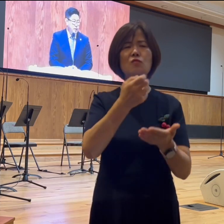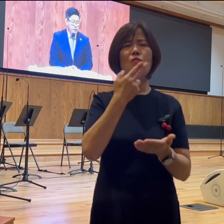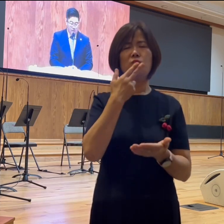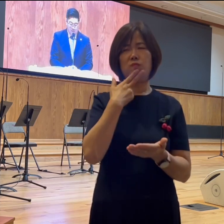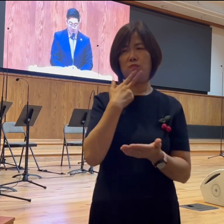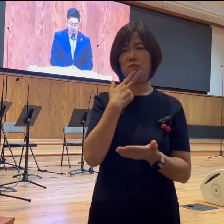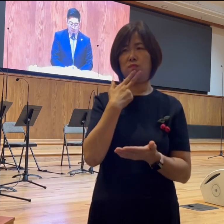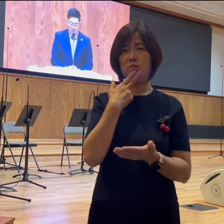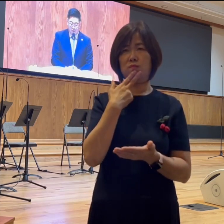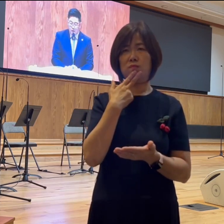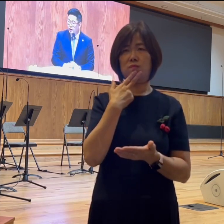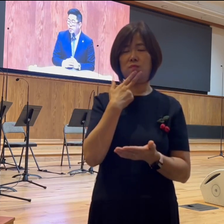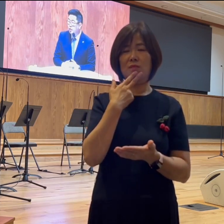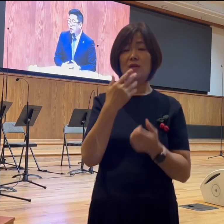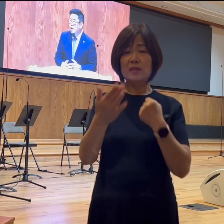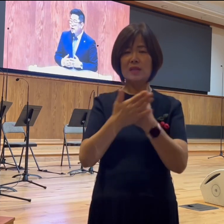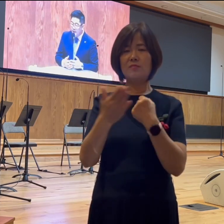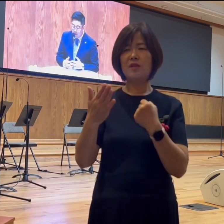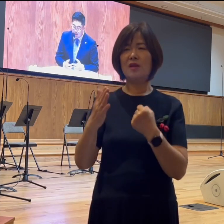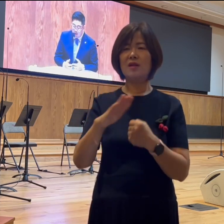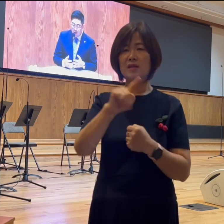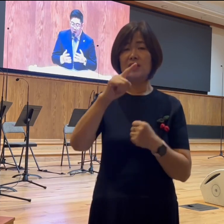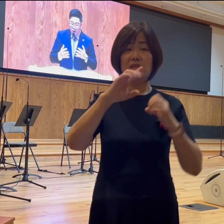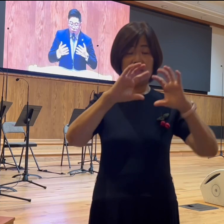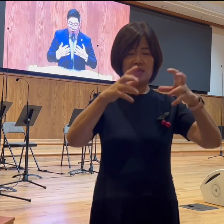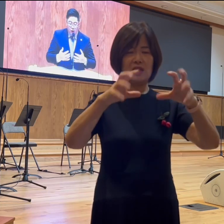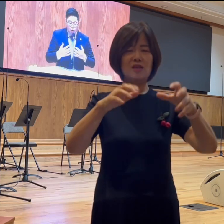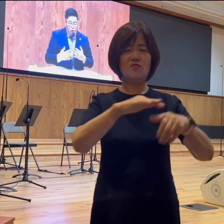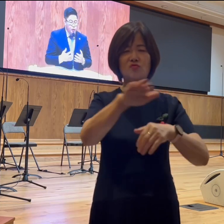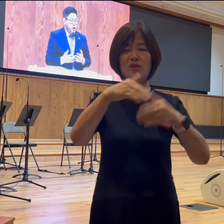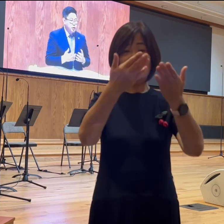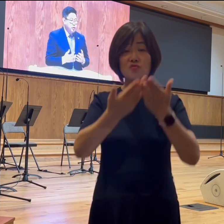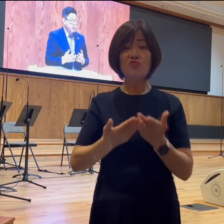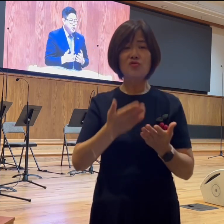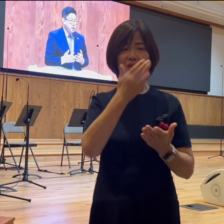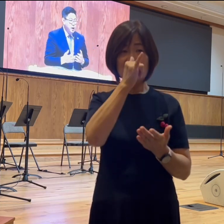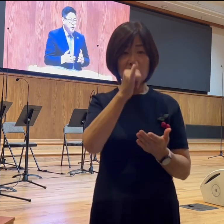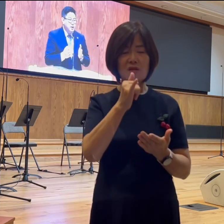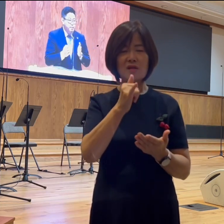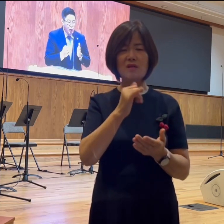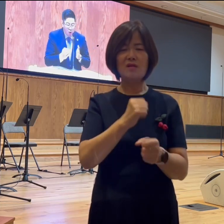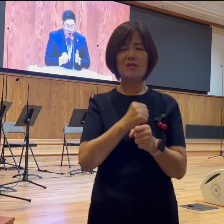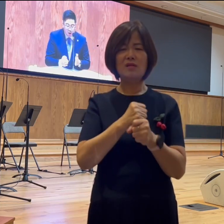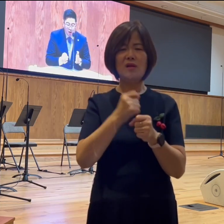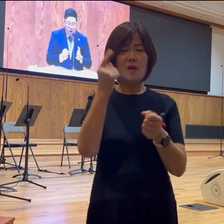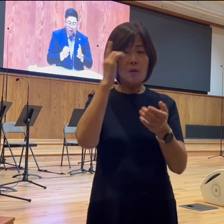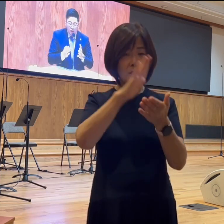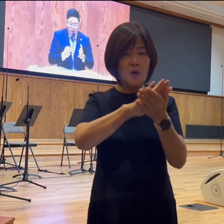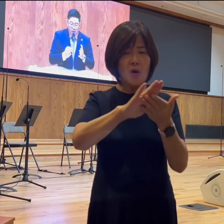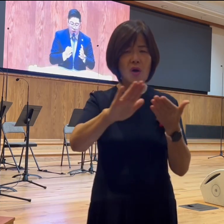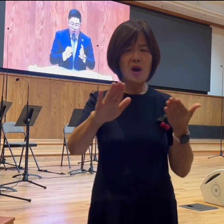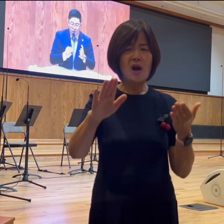그렇습니다. 그렇기 때문에 이 세상이 우리에게 줄 수 있는 것은 그 평안을